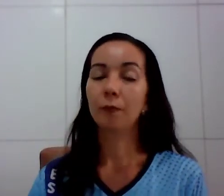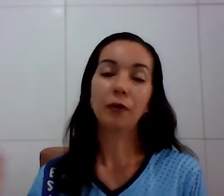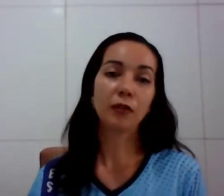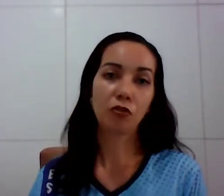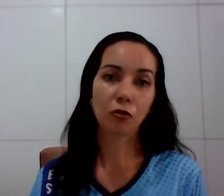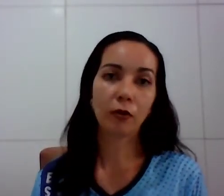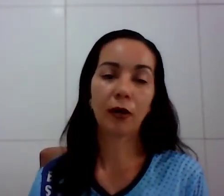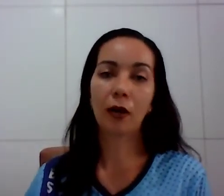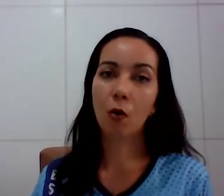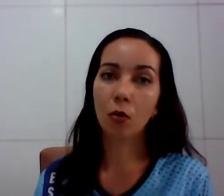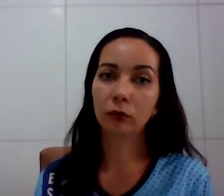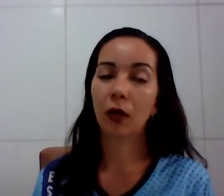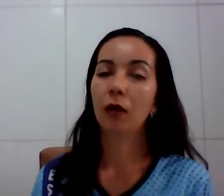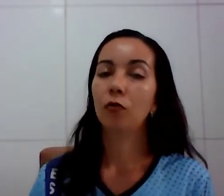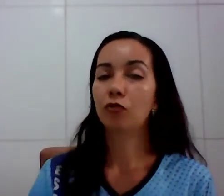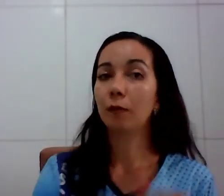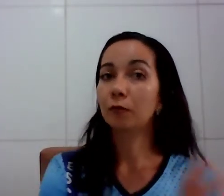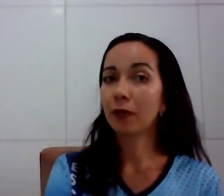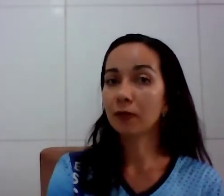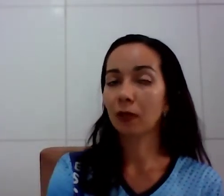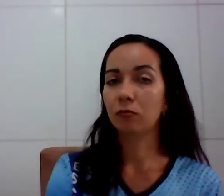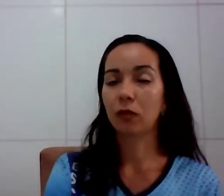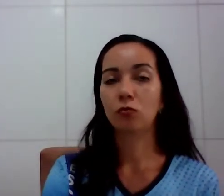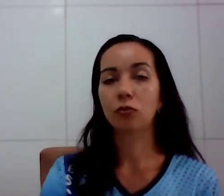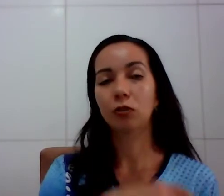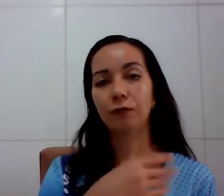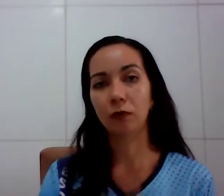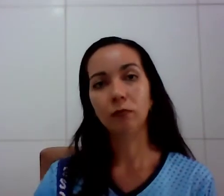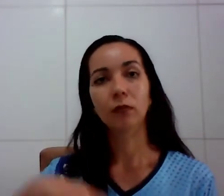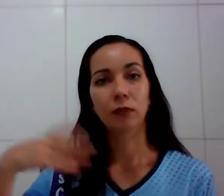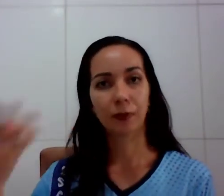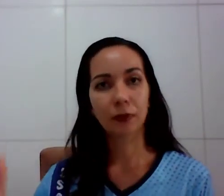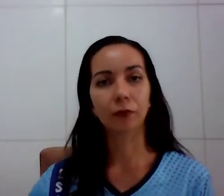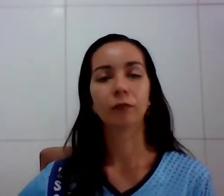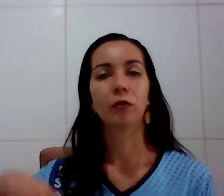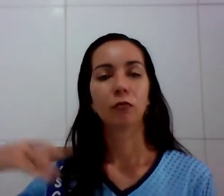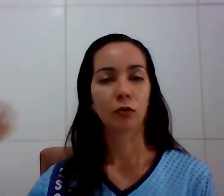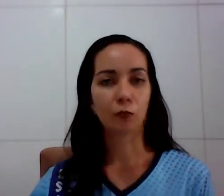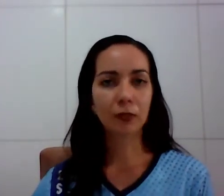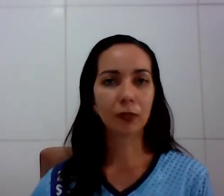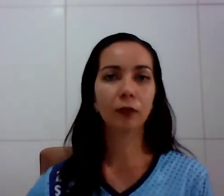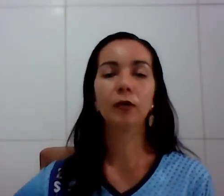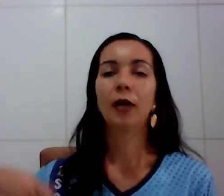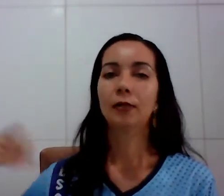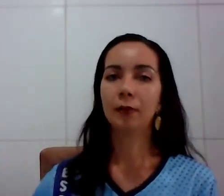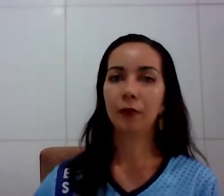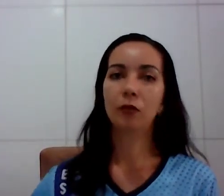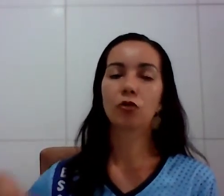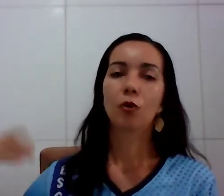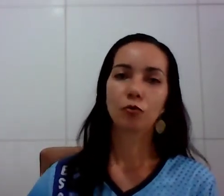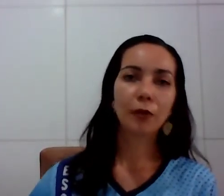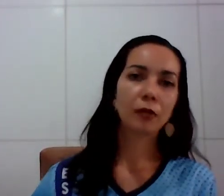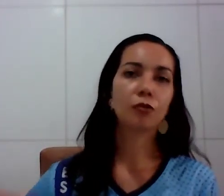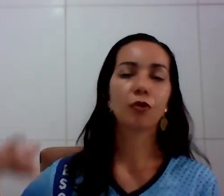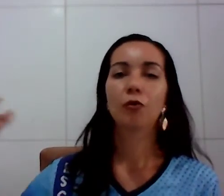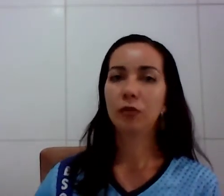pois a história, ela conta tempos passados, as coisas que foram passando. Os anos passando, as semanas, os meses, os